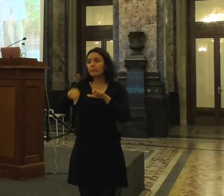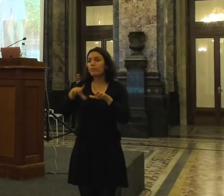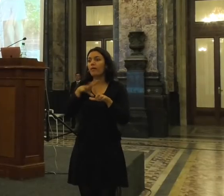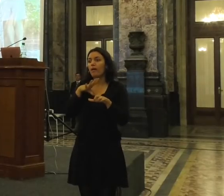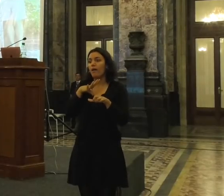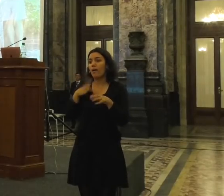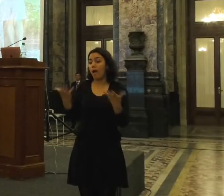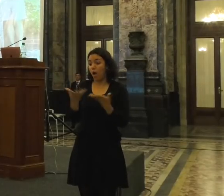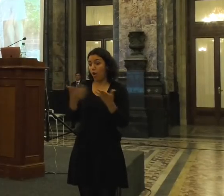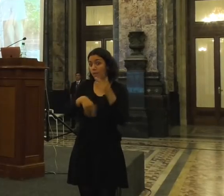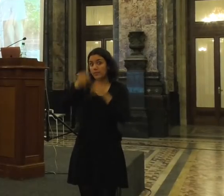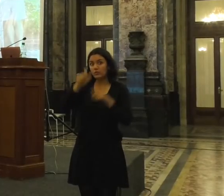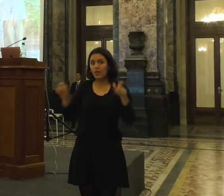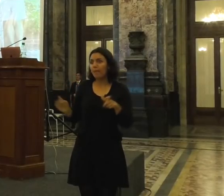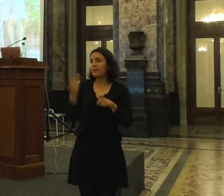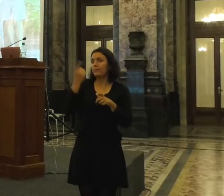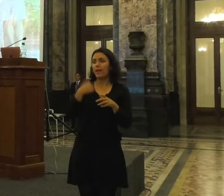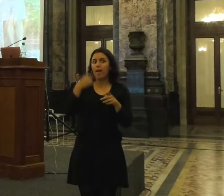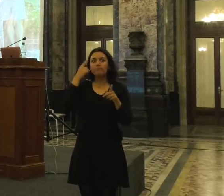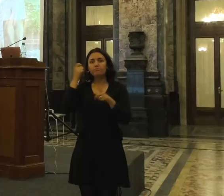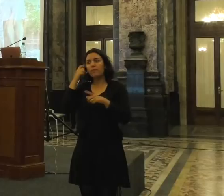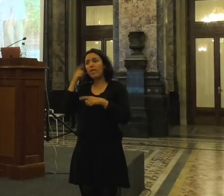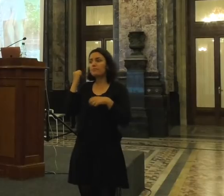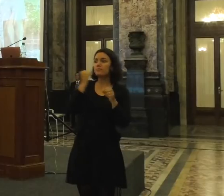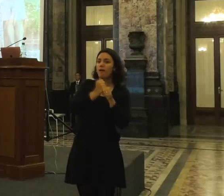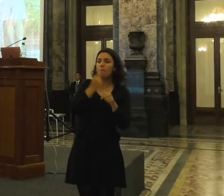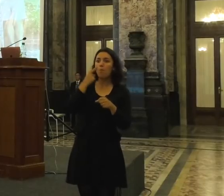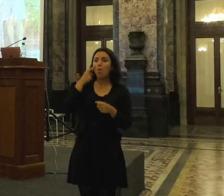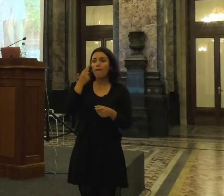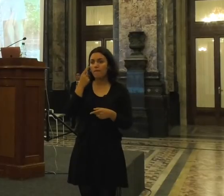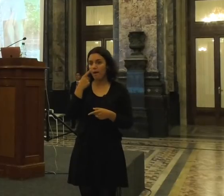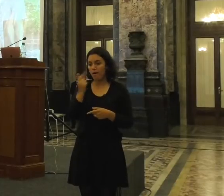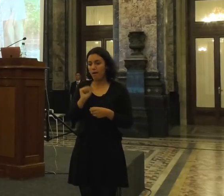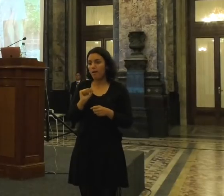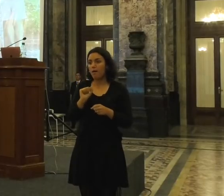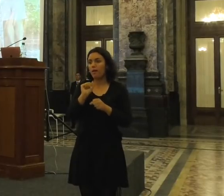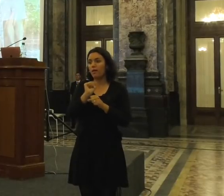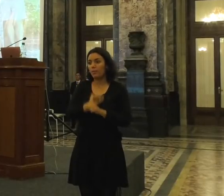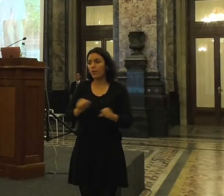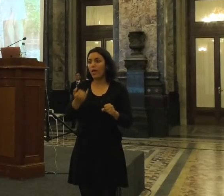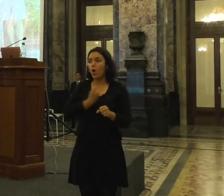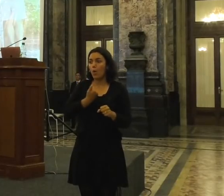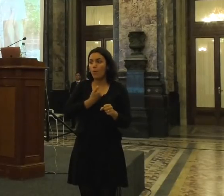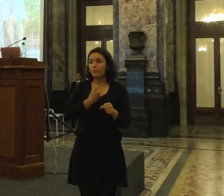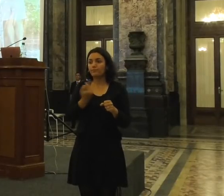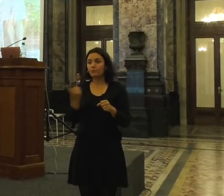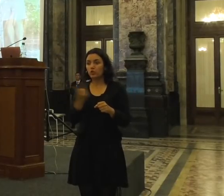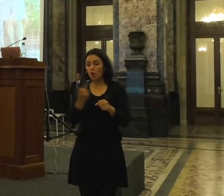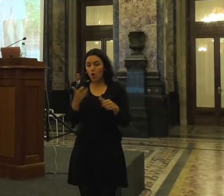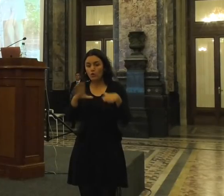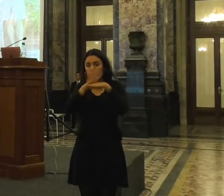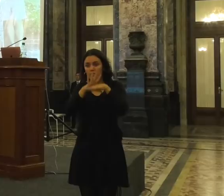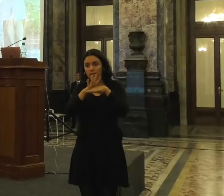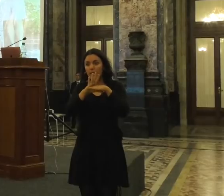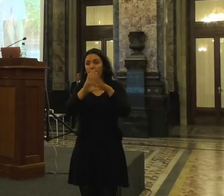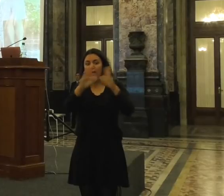los primeros sujetos para ver qué pasa con la actividad en la correspondencia del estímulo no entrenado